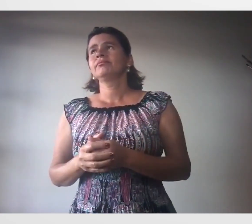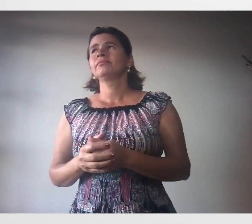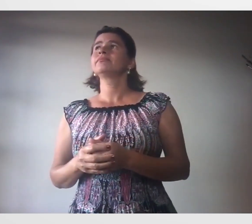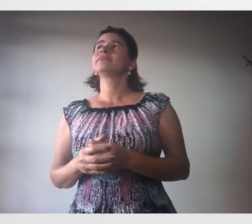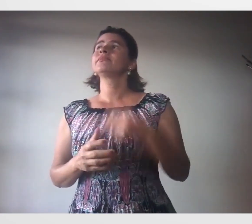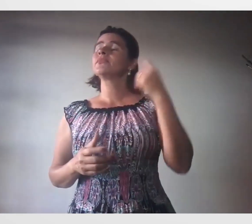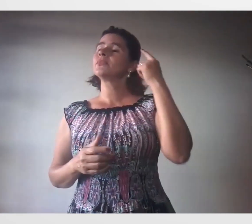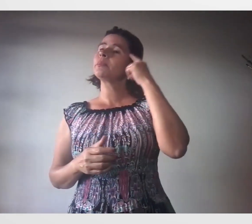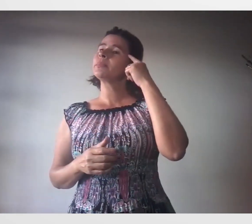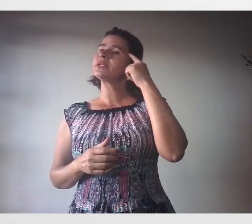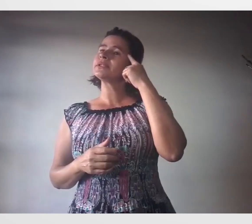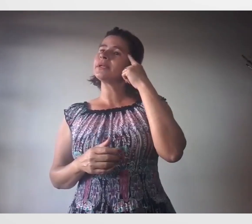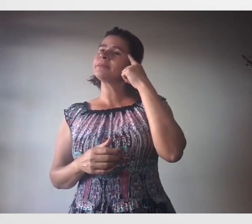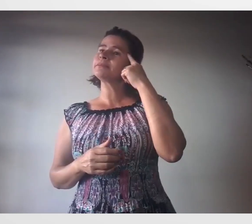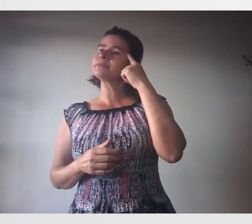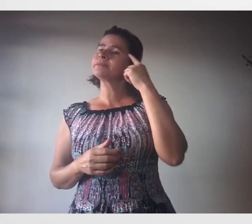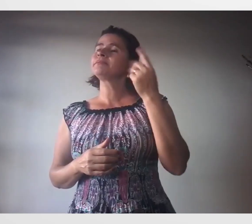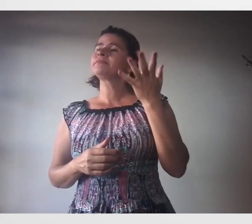comunicar com os surdos?